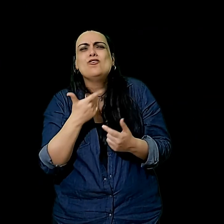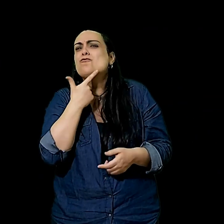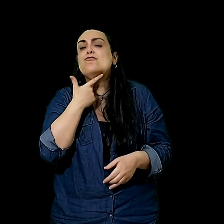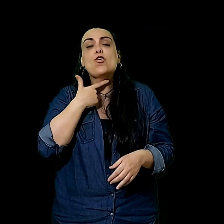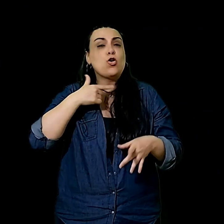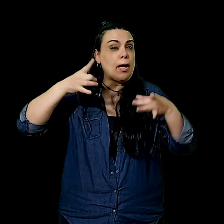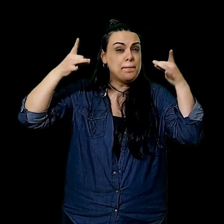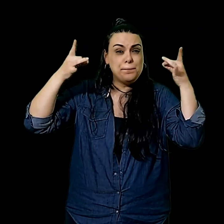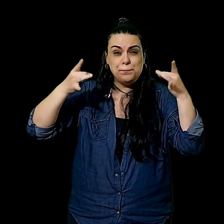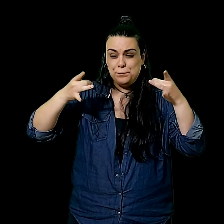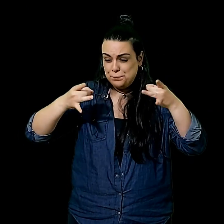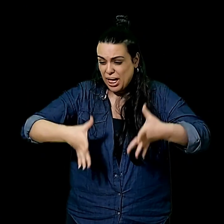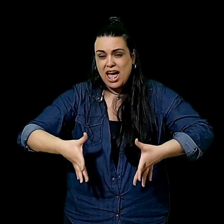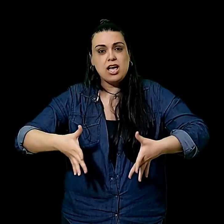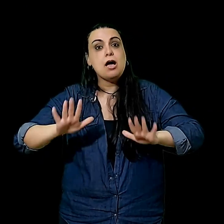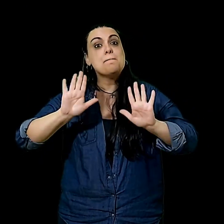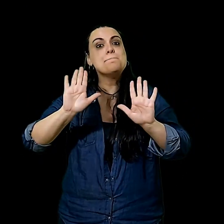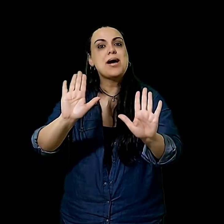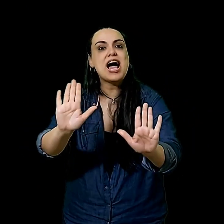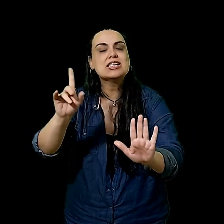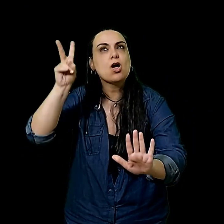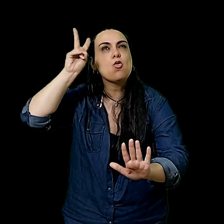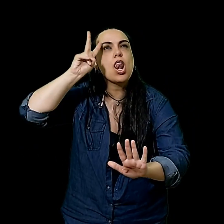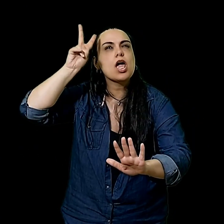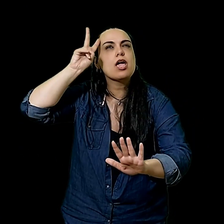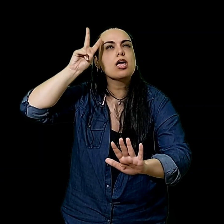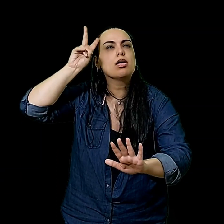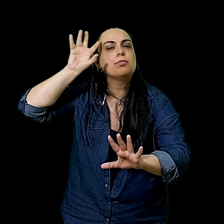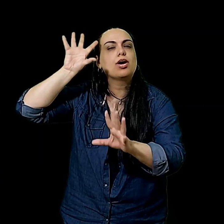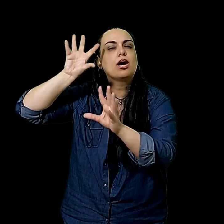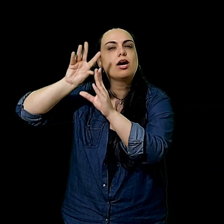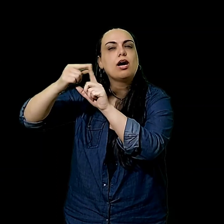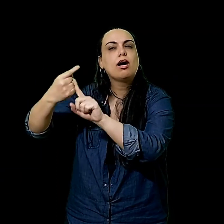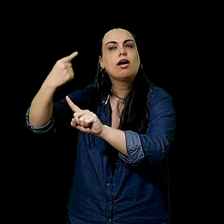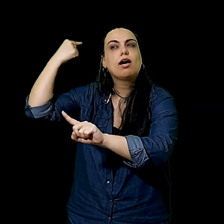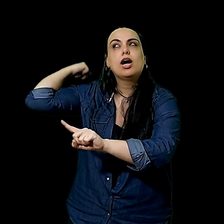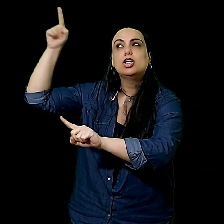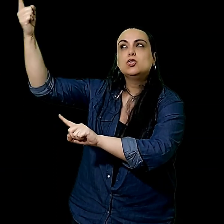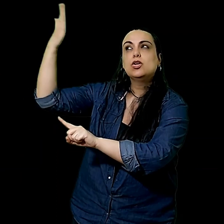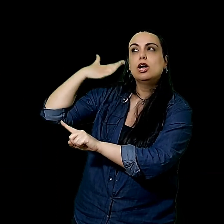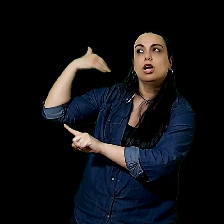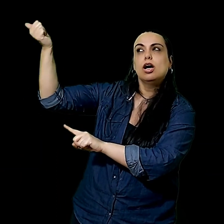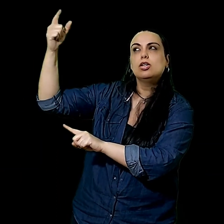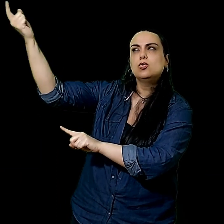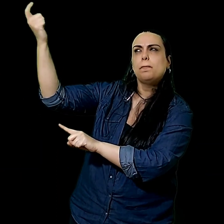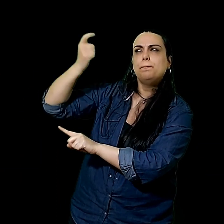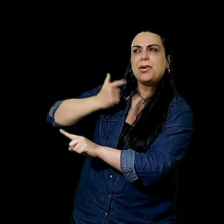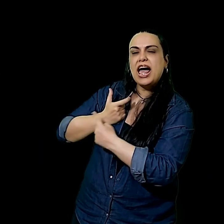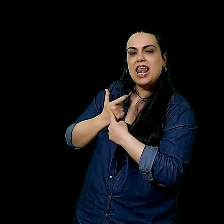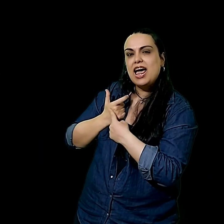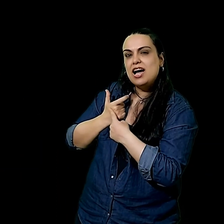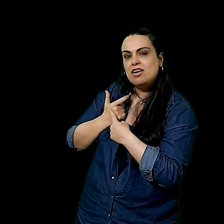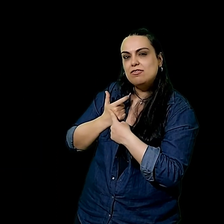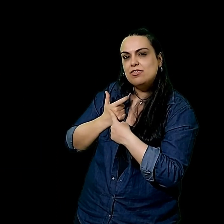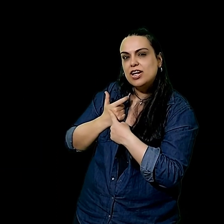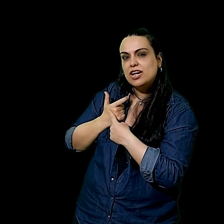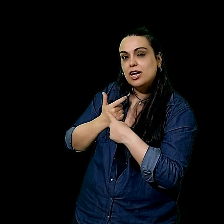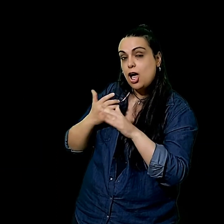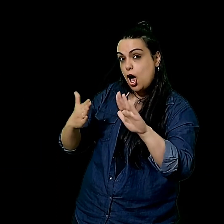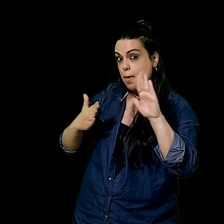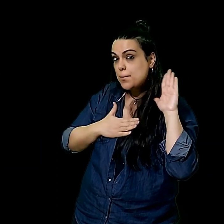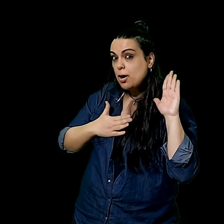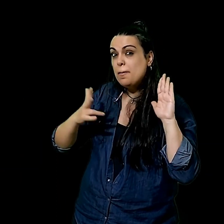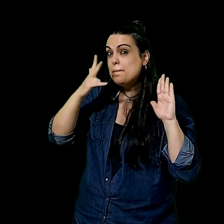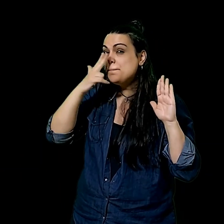geram vontade de desistir, mas quando eu lembro das tuas palavras, aí ele diz, a tua palavra é em mim,